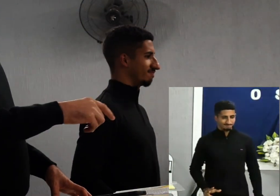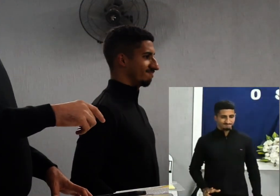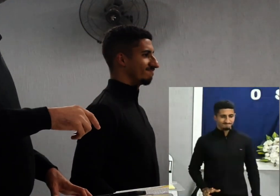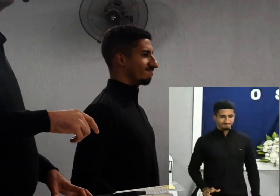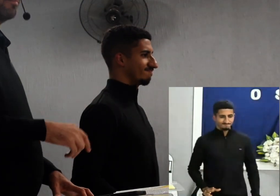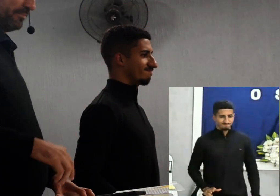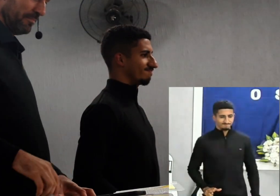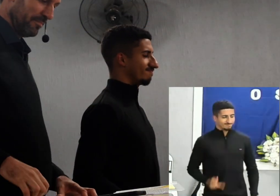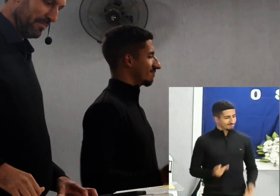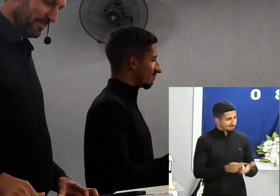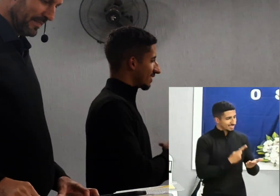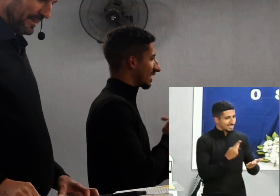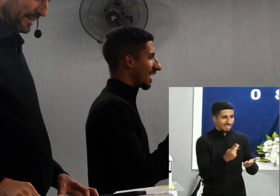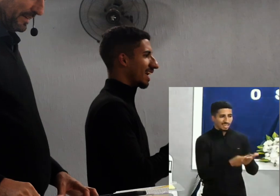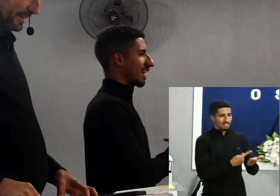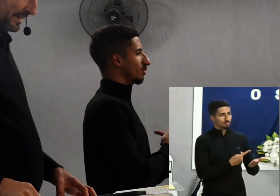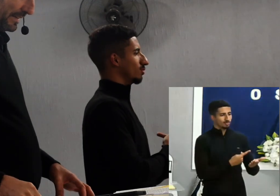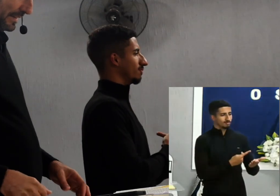poder.